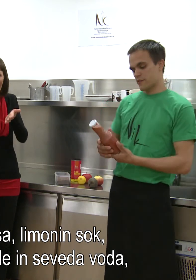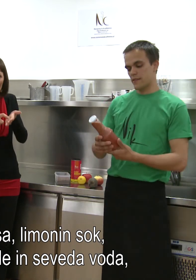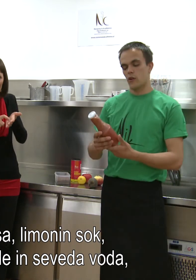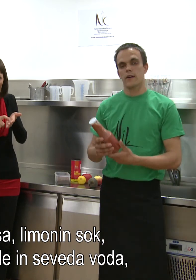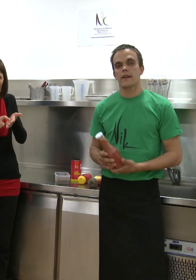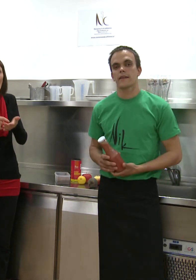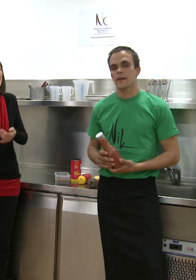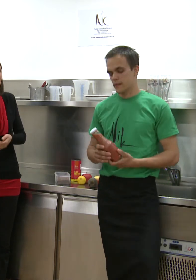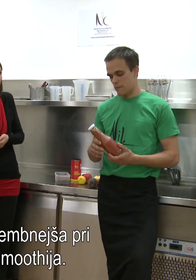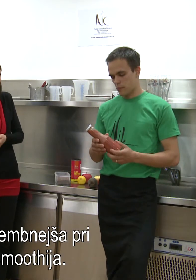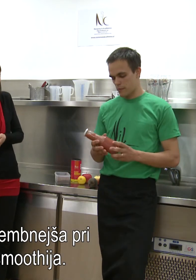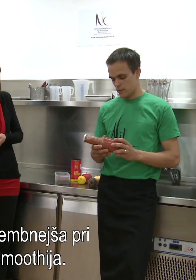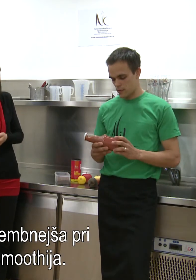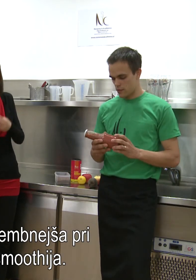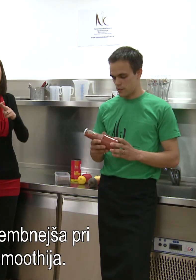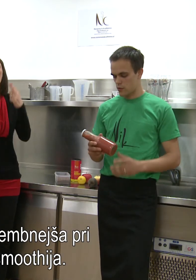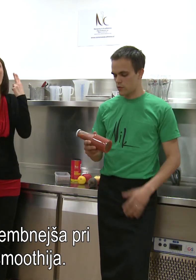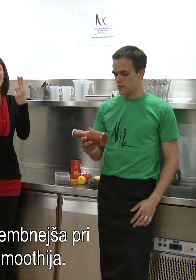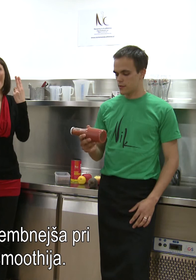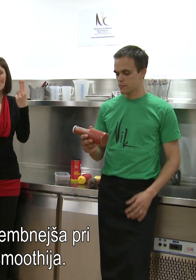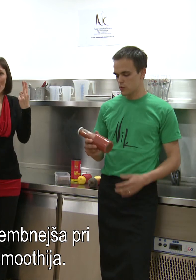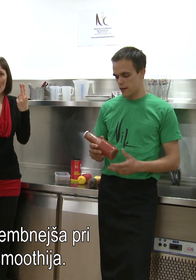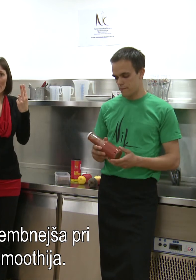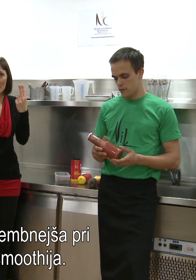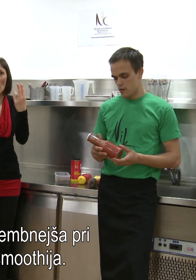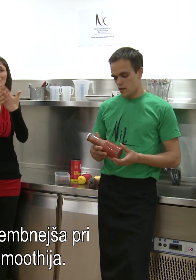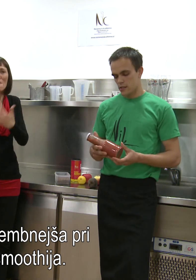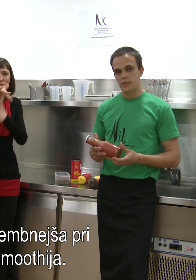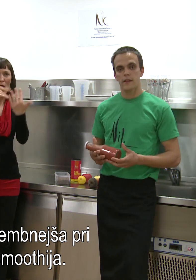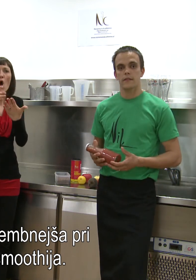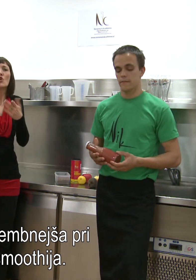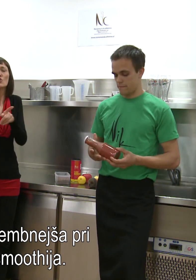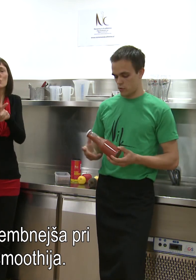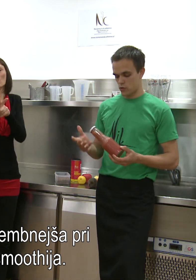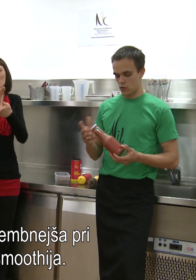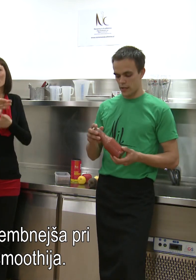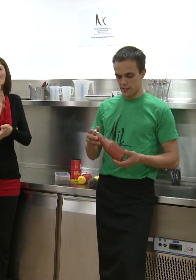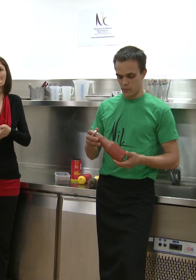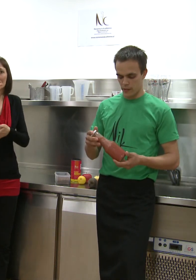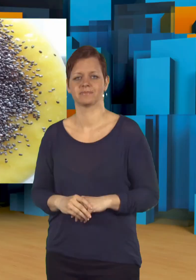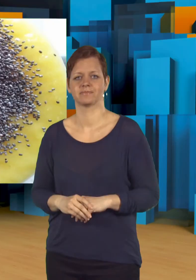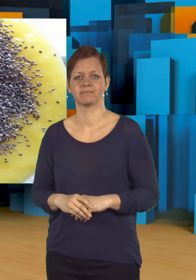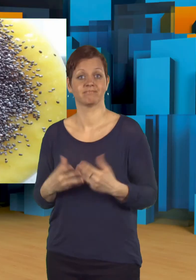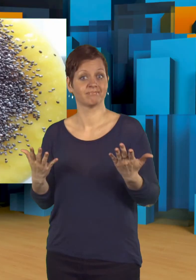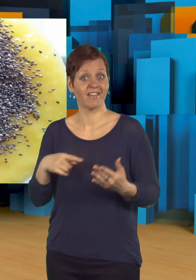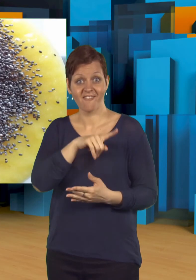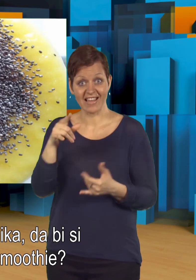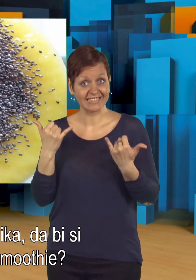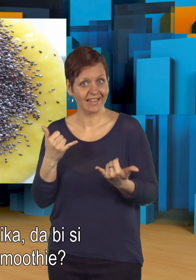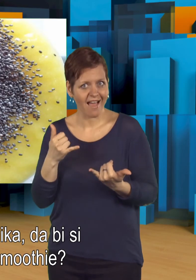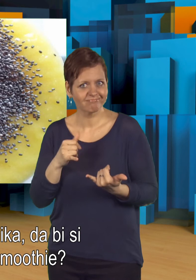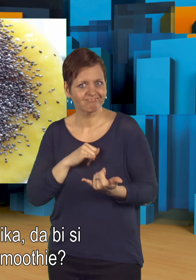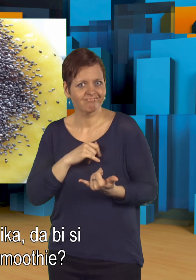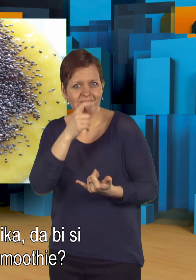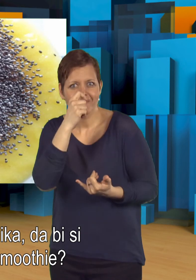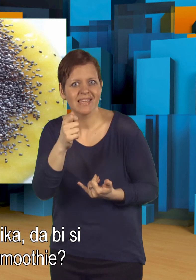pa seveda voda, ki je najbolj pomemben del smutija. Zdaj, kot je kolegica povedala...